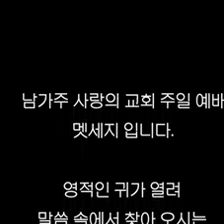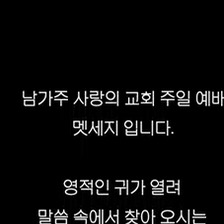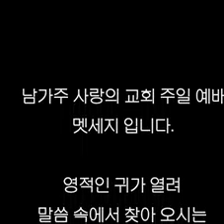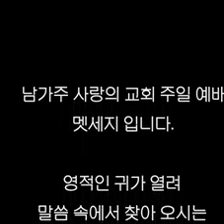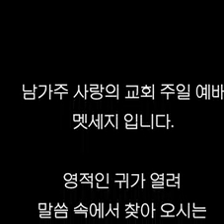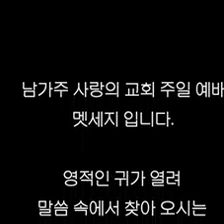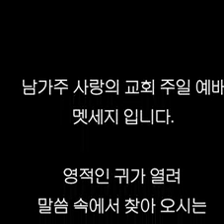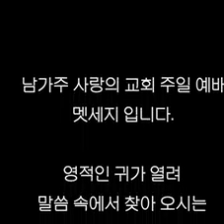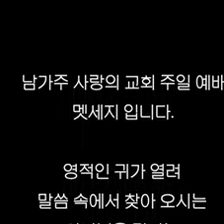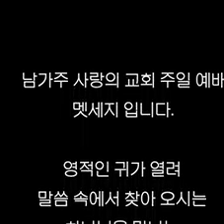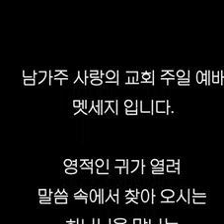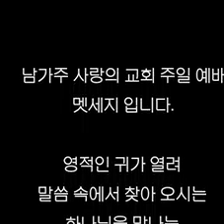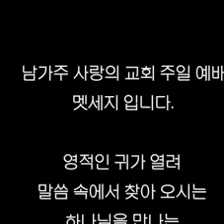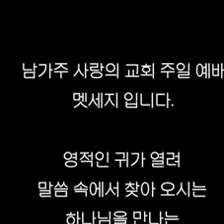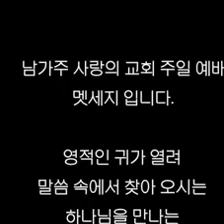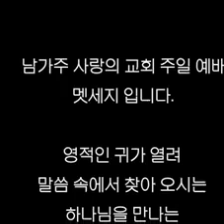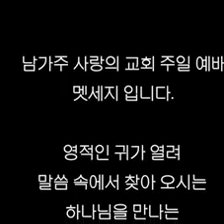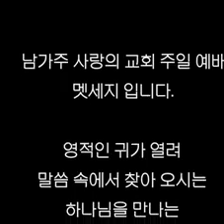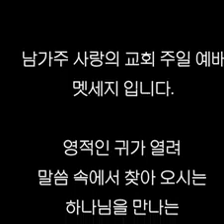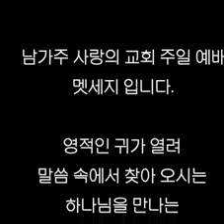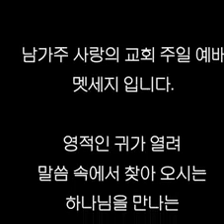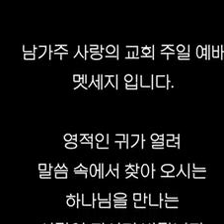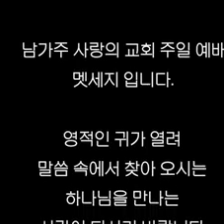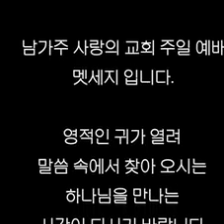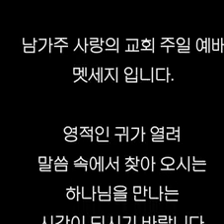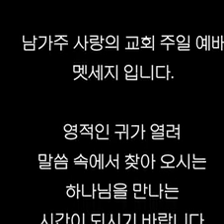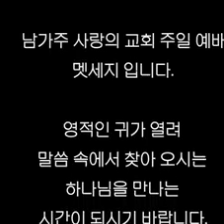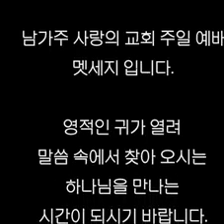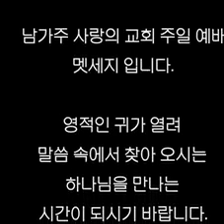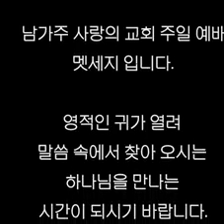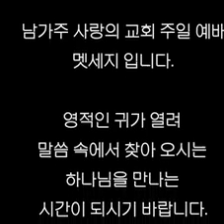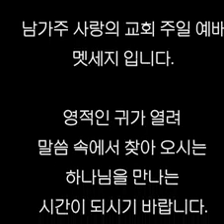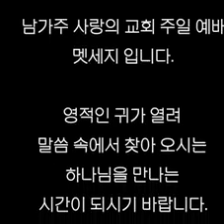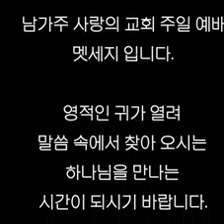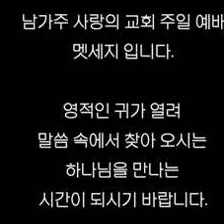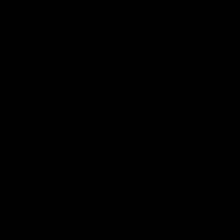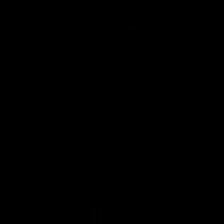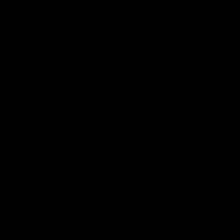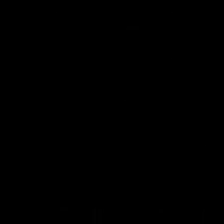속에서 찾아오시는 하나님을 만나는 시간이 되시기 바랍니다.